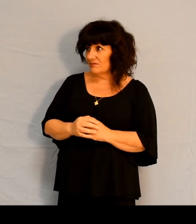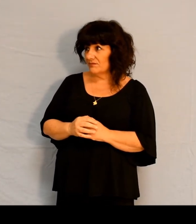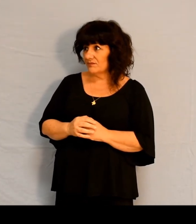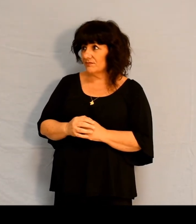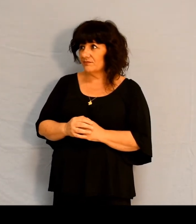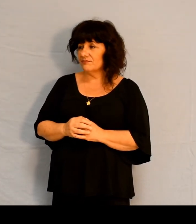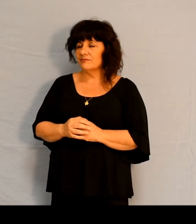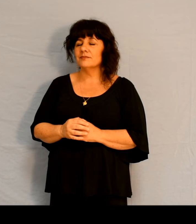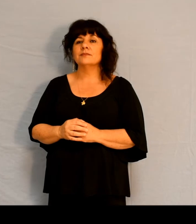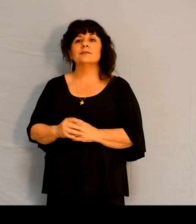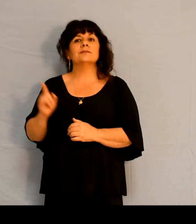Le Seigneur déclara :